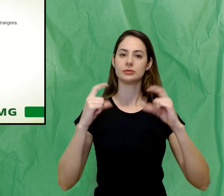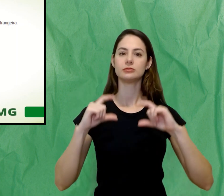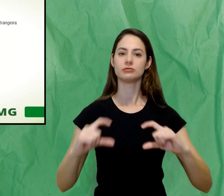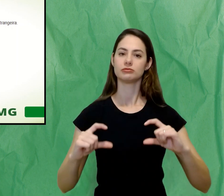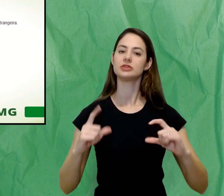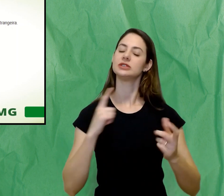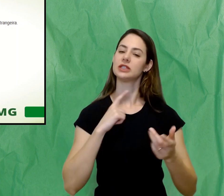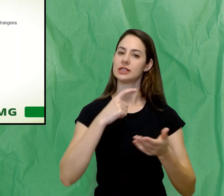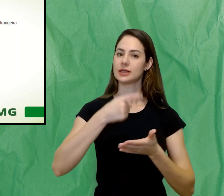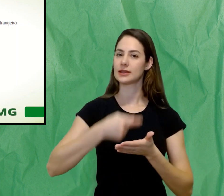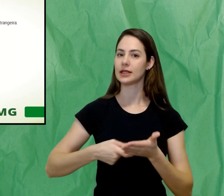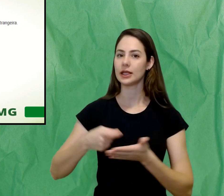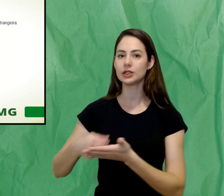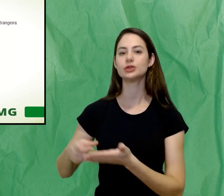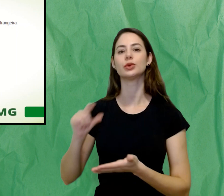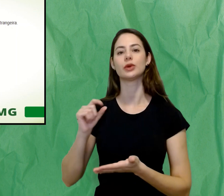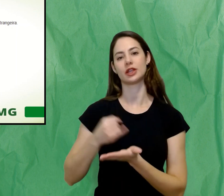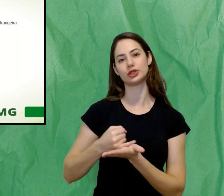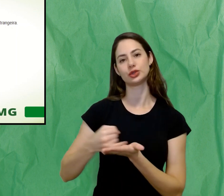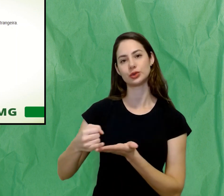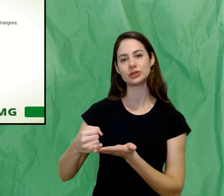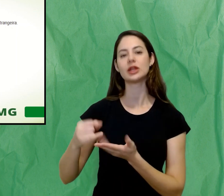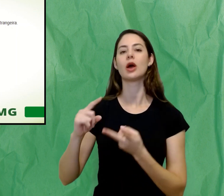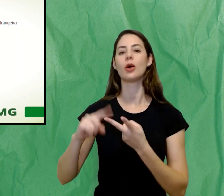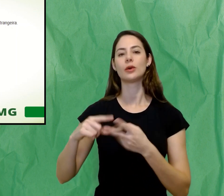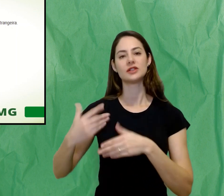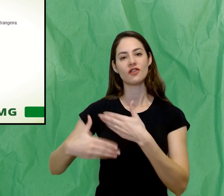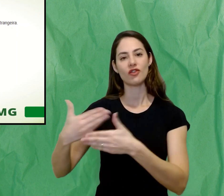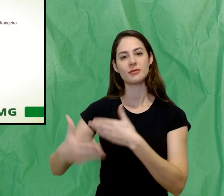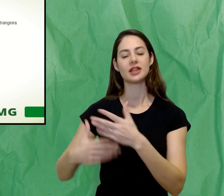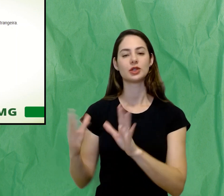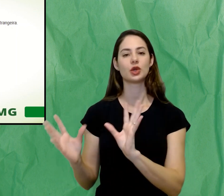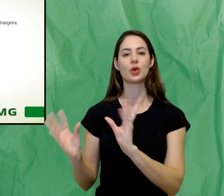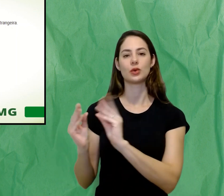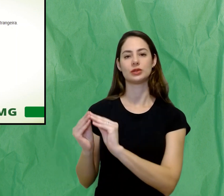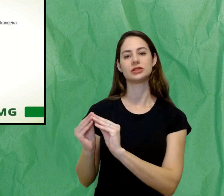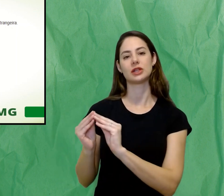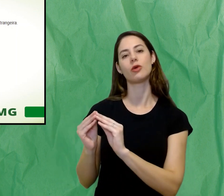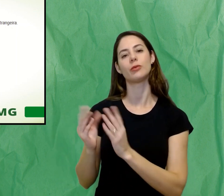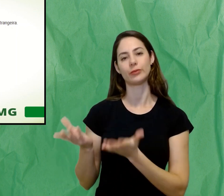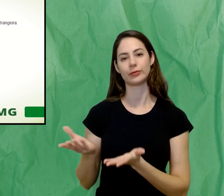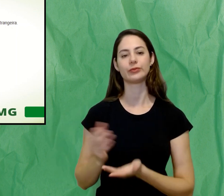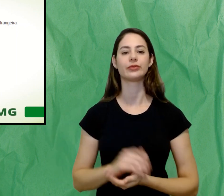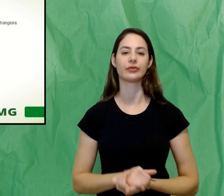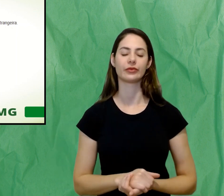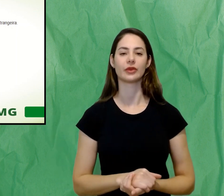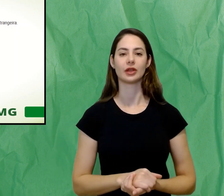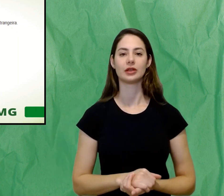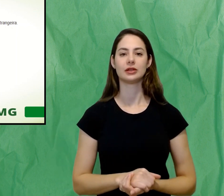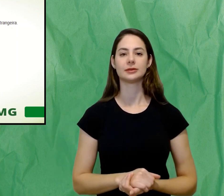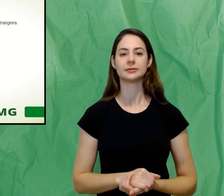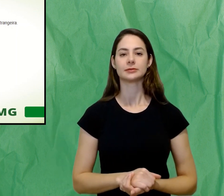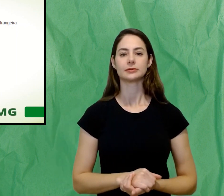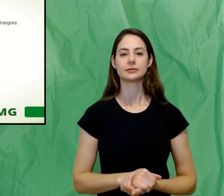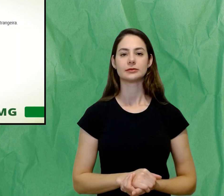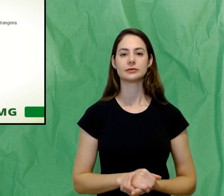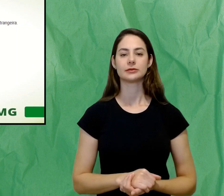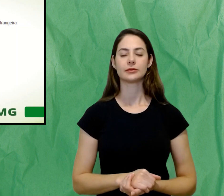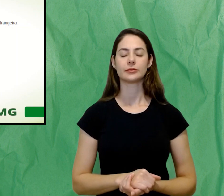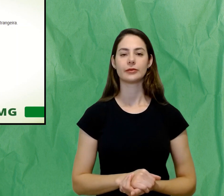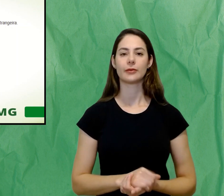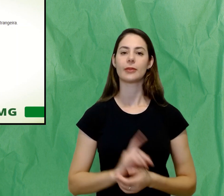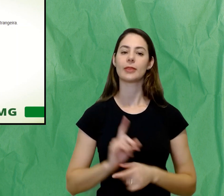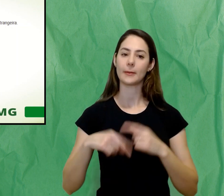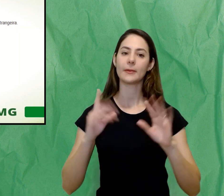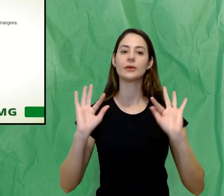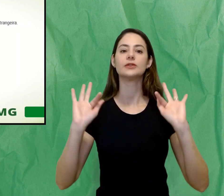elementos textuais, que é a introdução, desenvolvimento e conclusão, ou considerações finais, como alguns preferem chamar. E